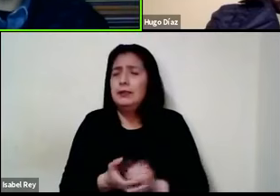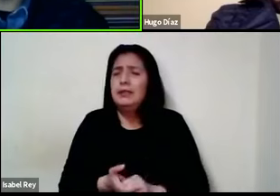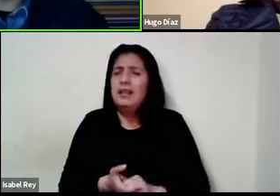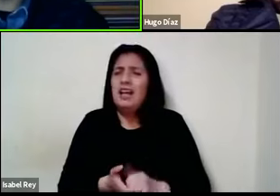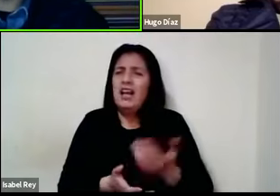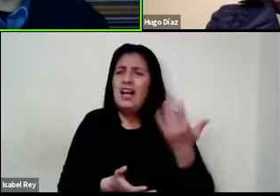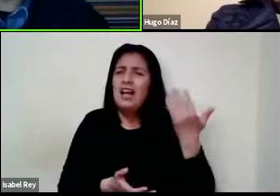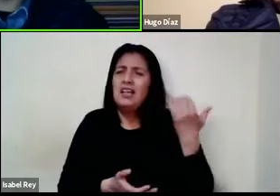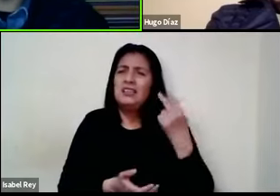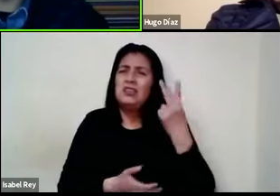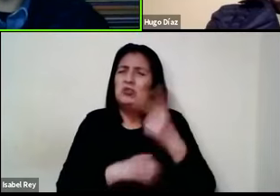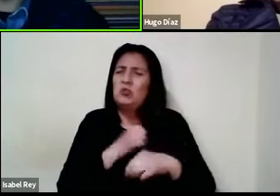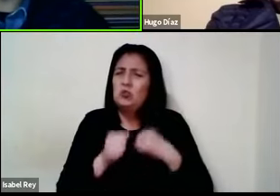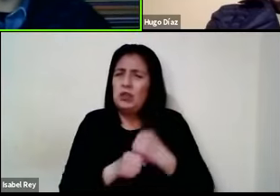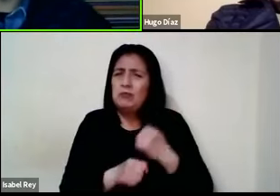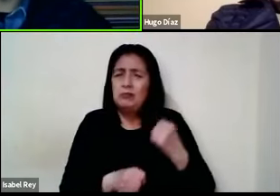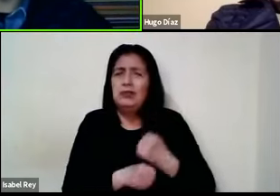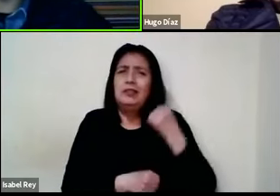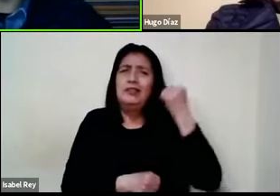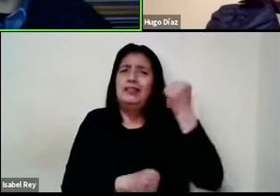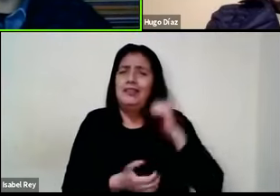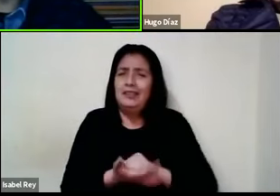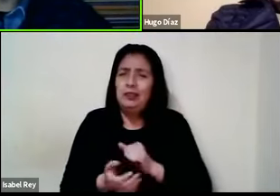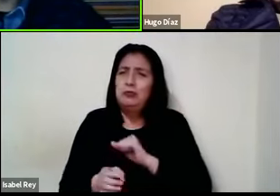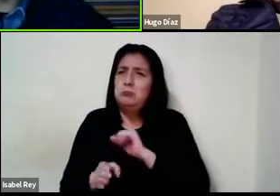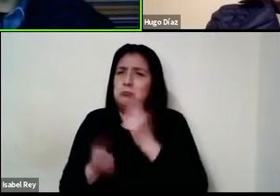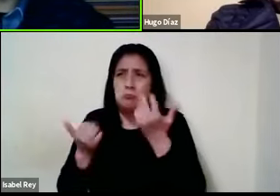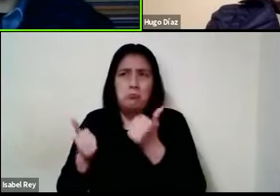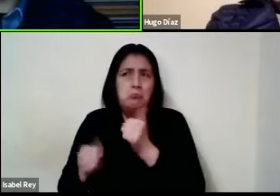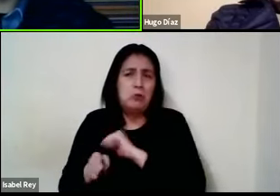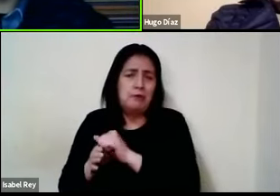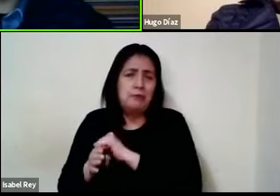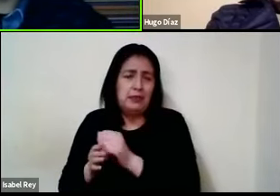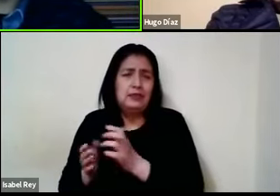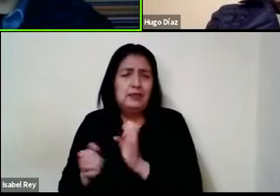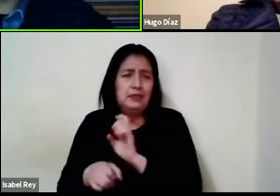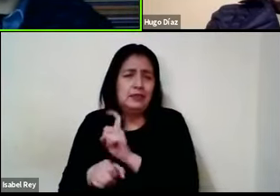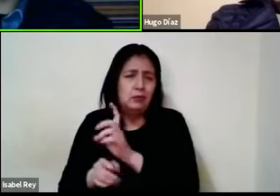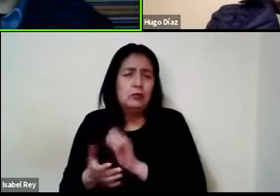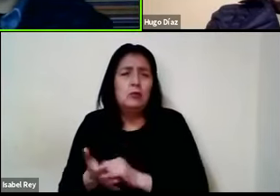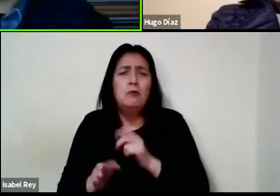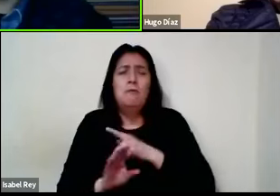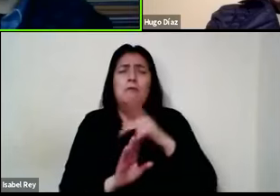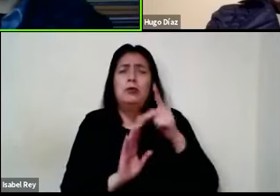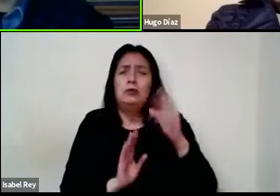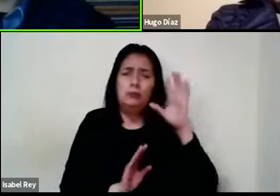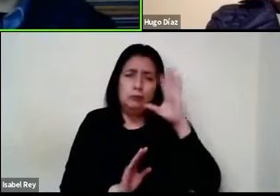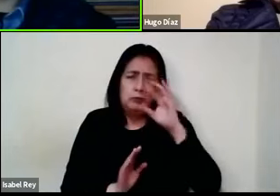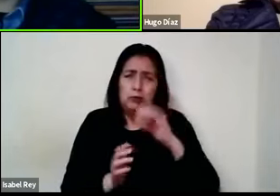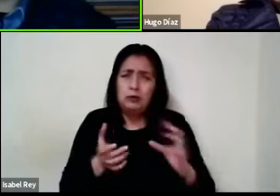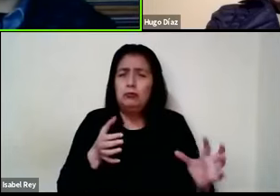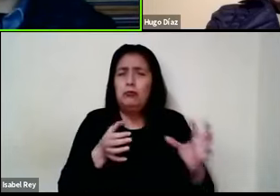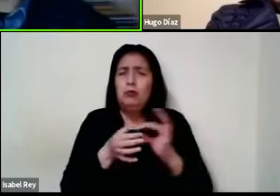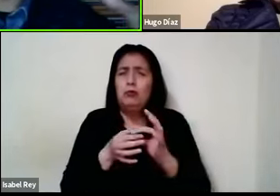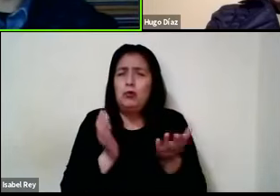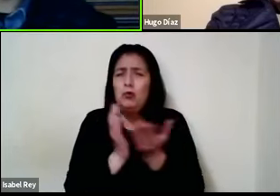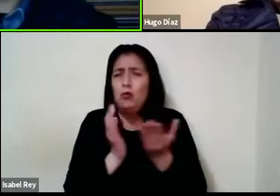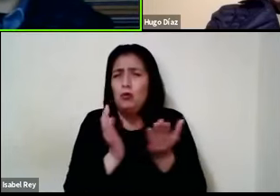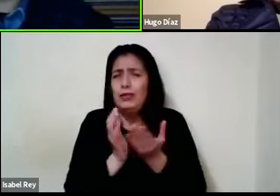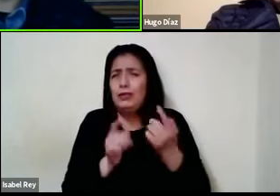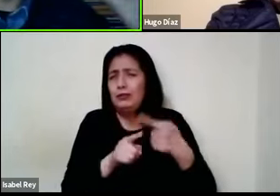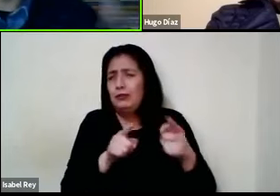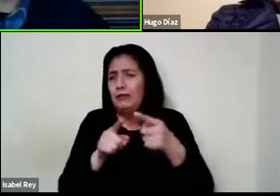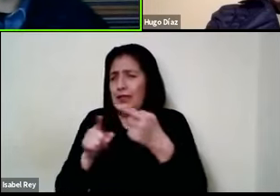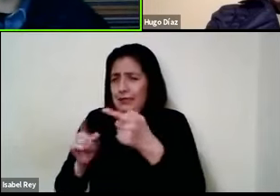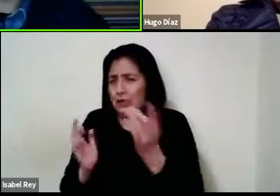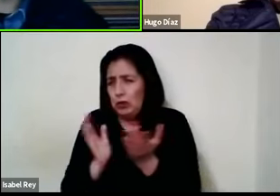Hace 2 años atrás hemos ganado las buenas prácticas educativas, en un proyecto muy bonito, integrado con escuelas